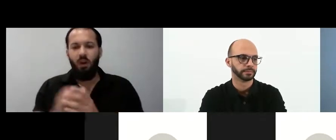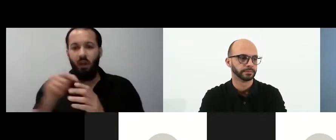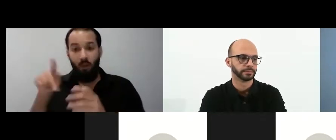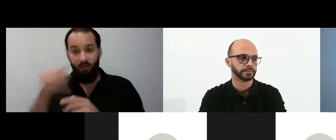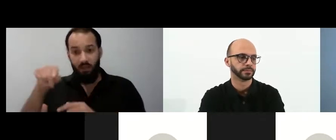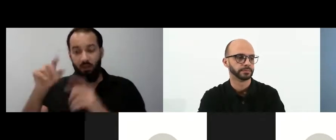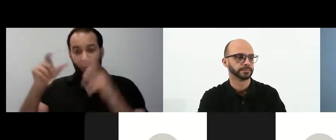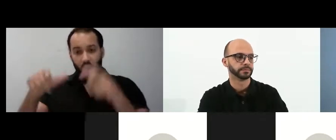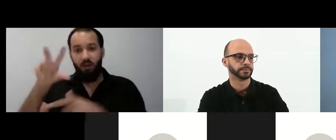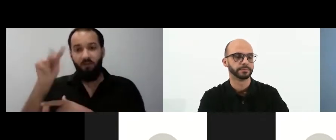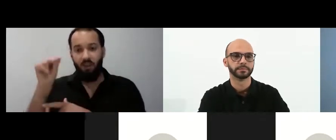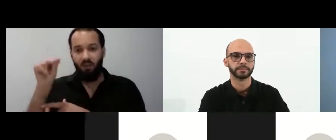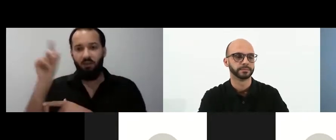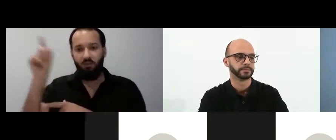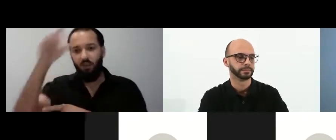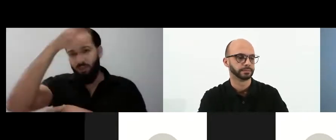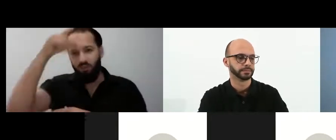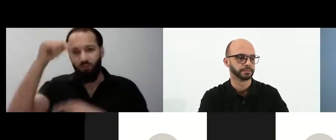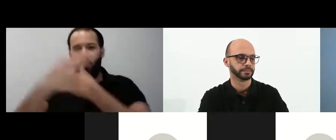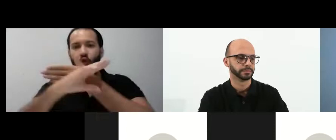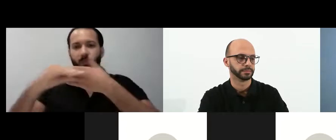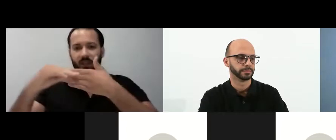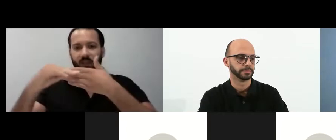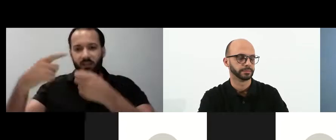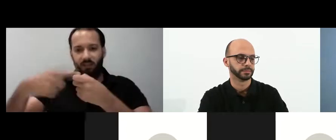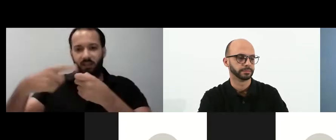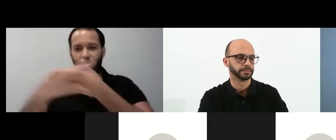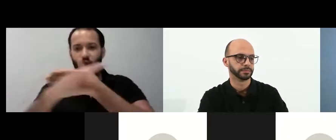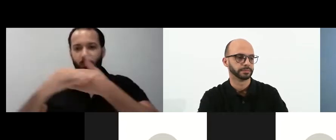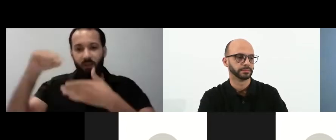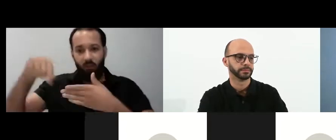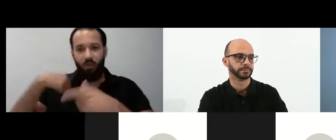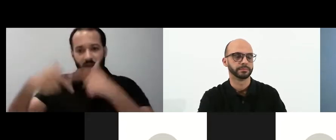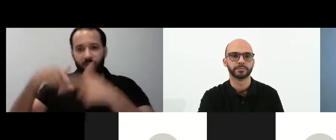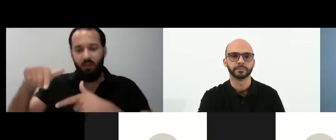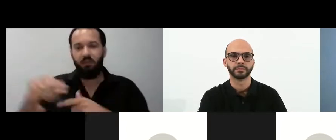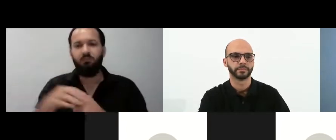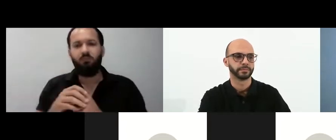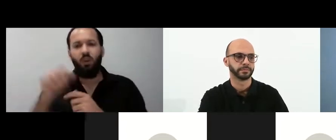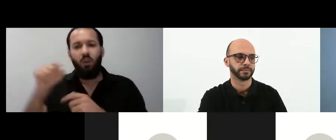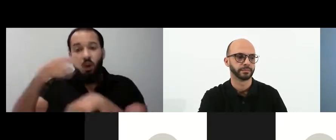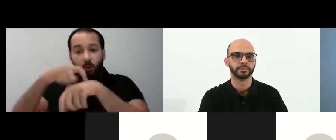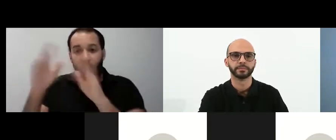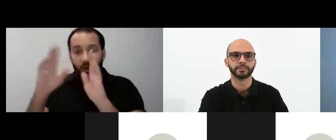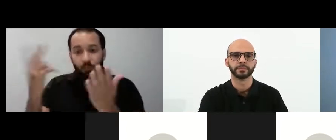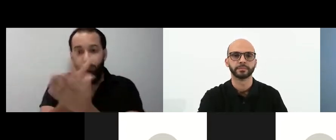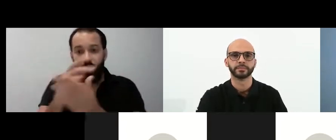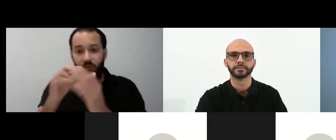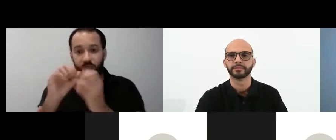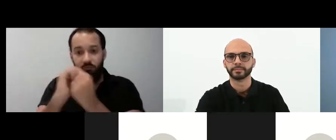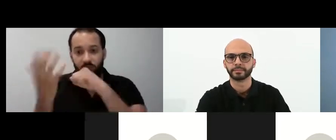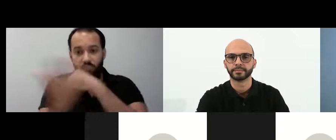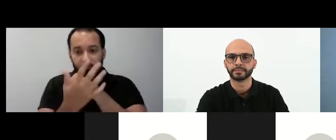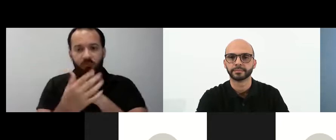de pandemia, o quê? As pessoas, né, lá de Humaitá, na universidade onde eu